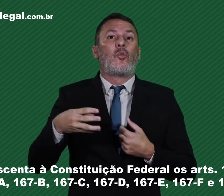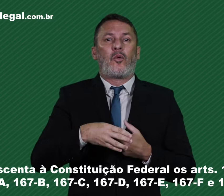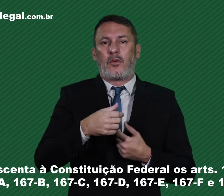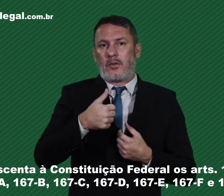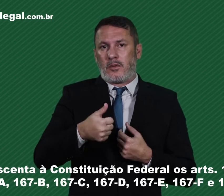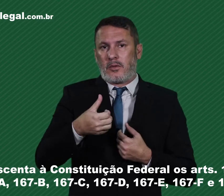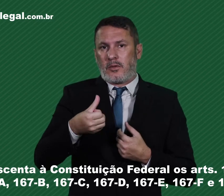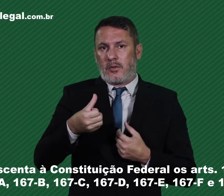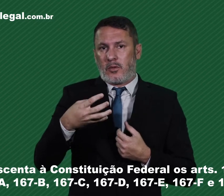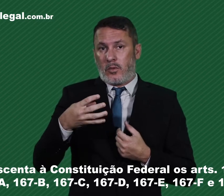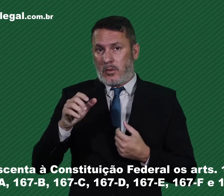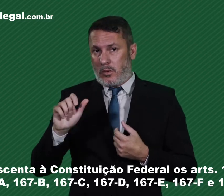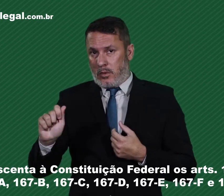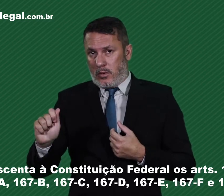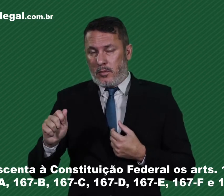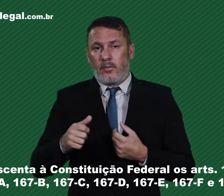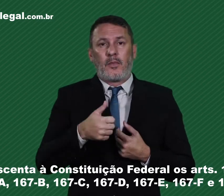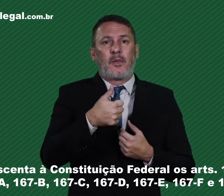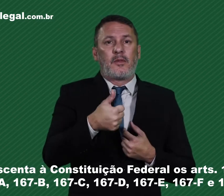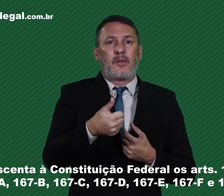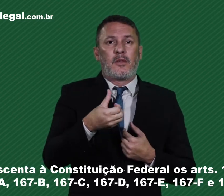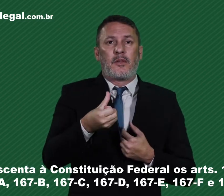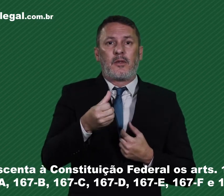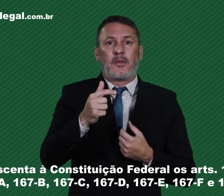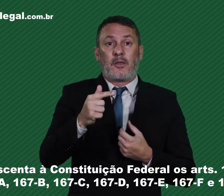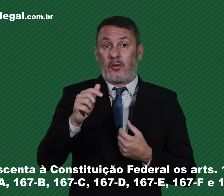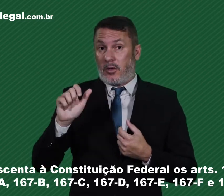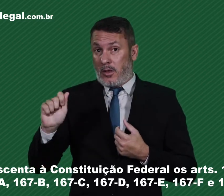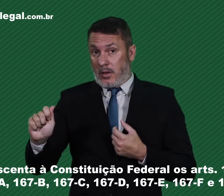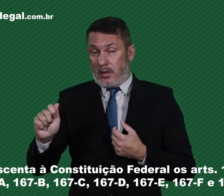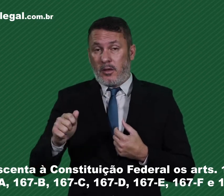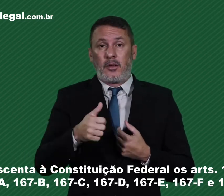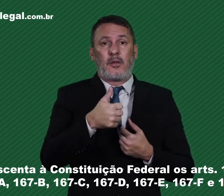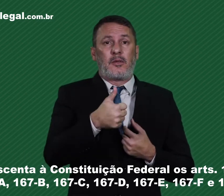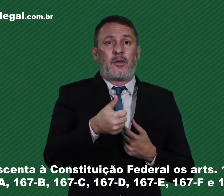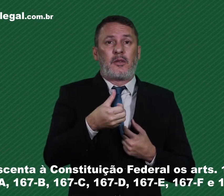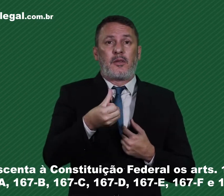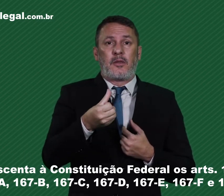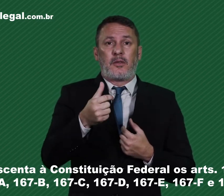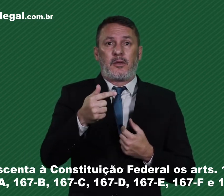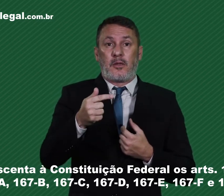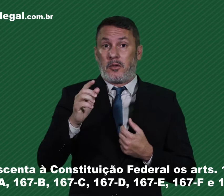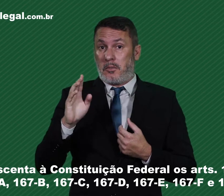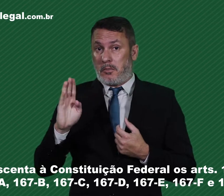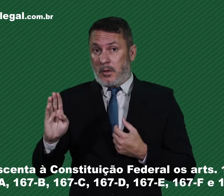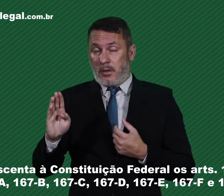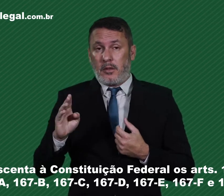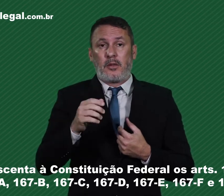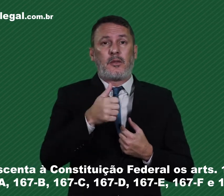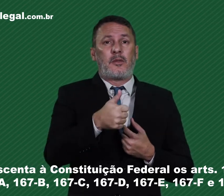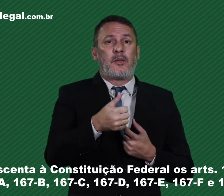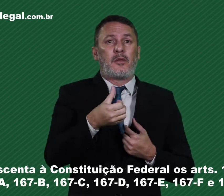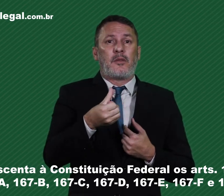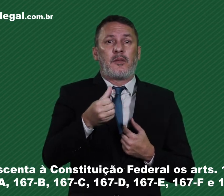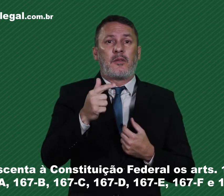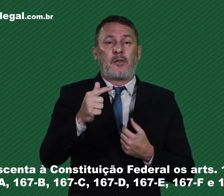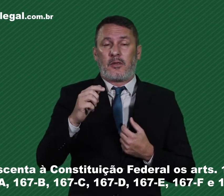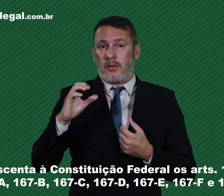artigos 164 a 167 a 167 b167